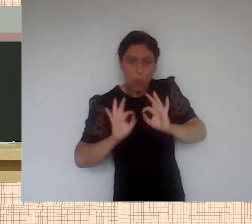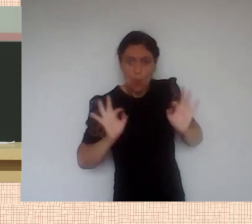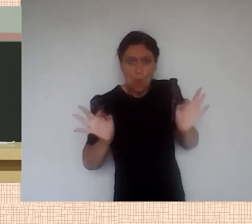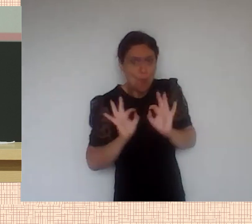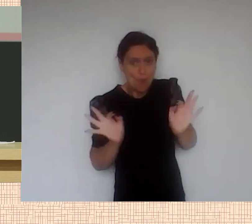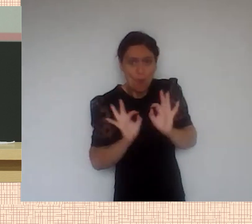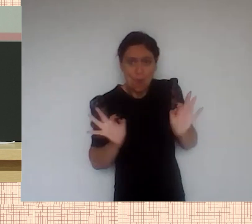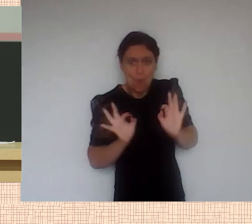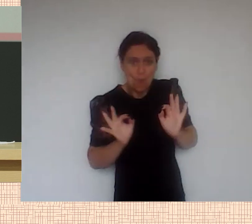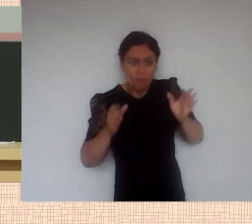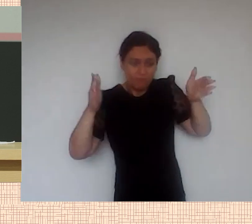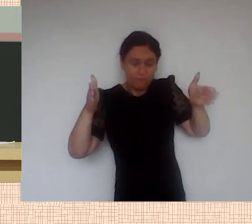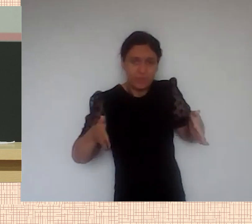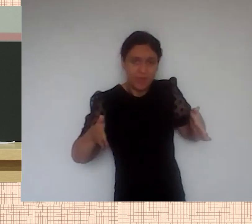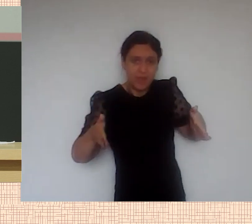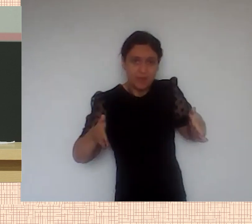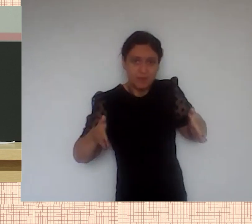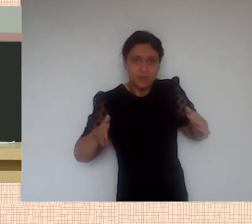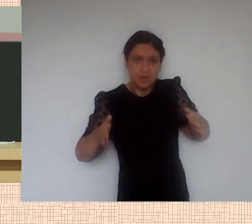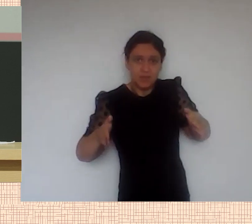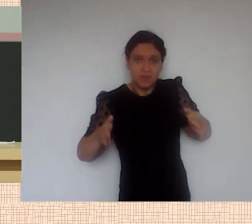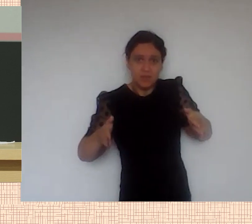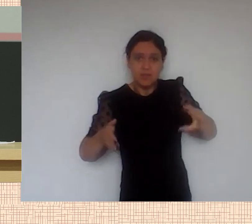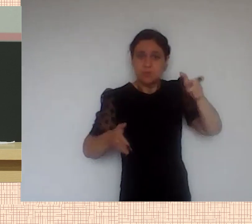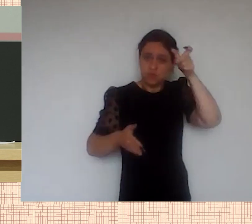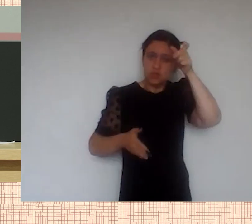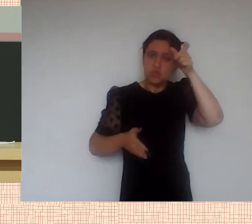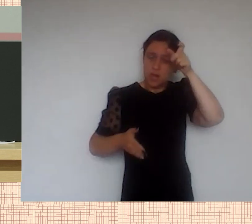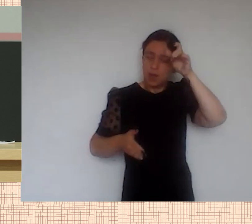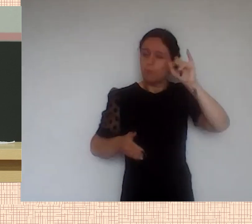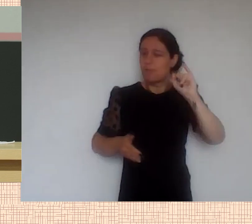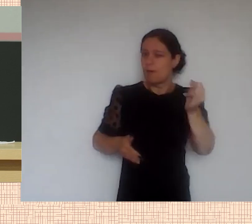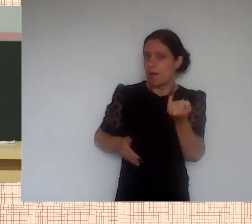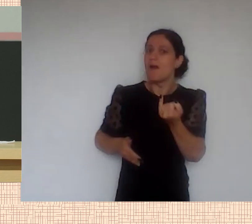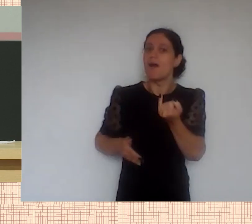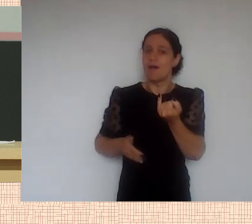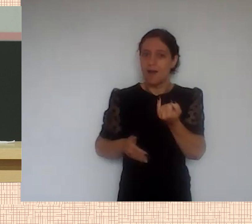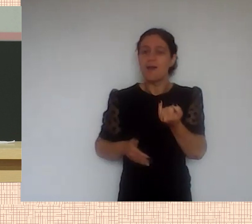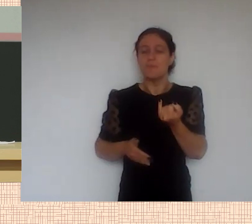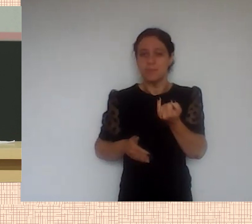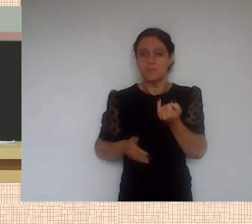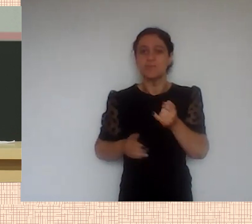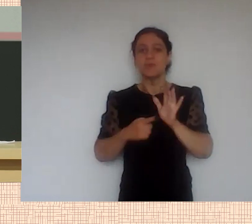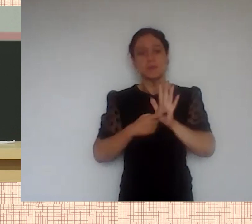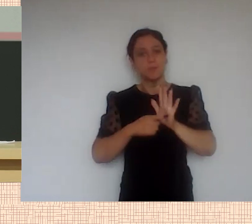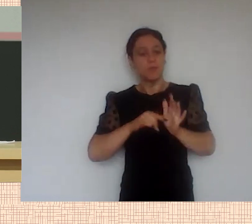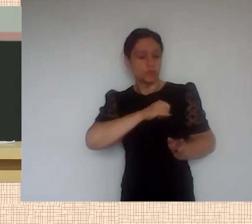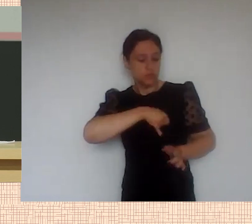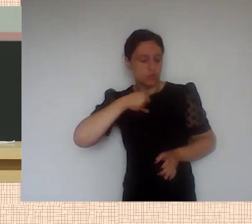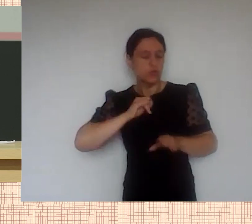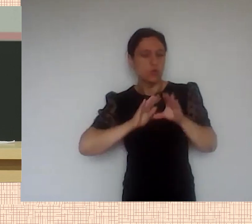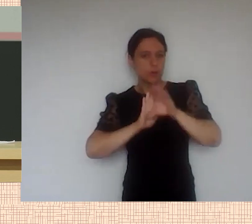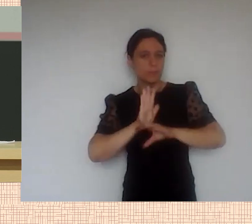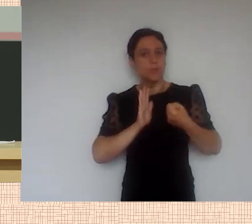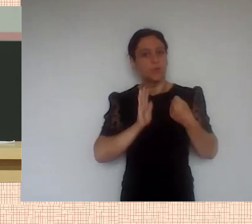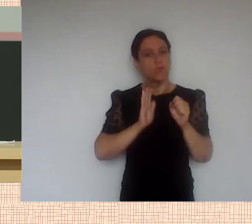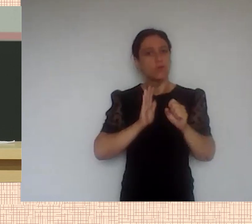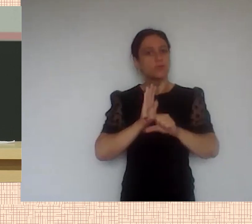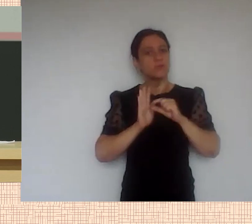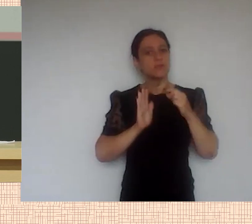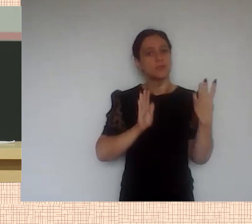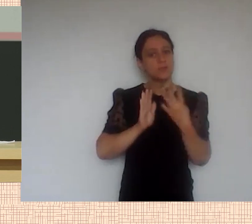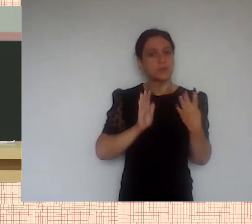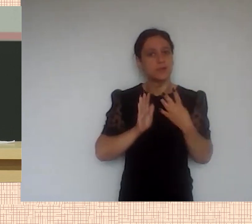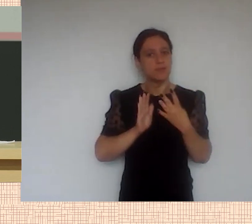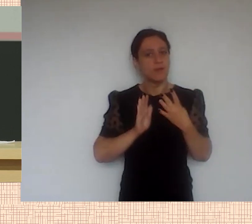E o pai da mentira, que é o diabo, em João 8:44, ele então encheu